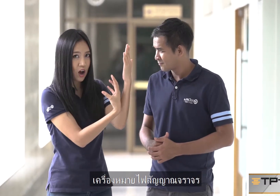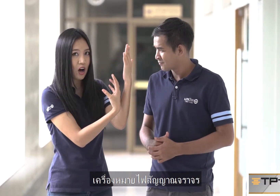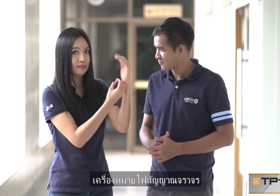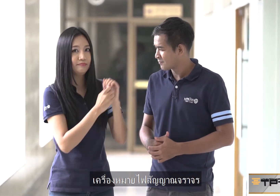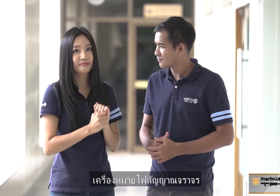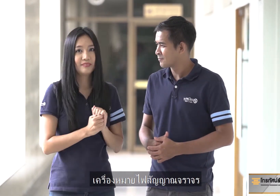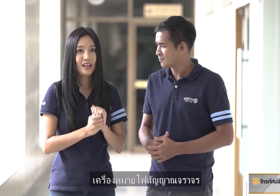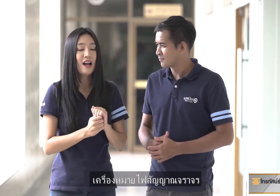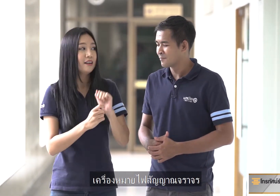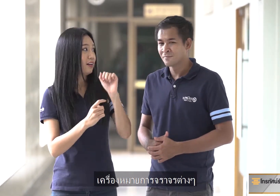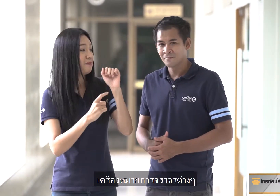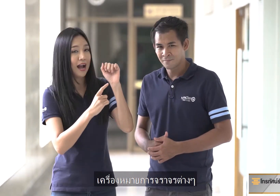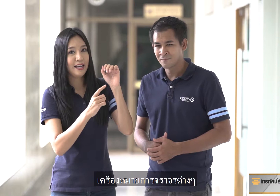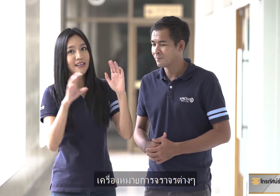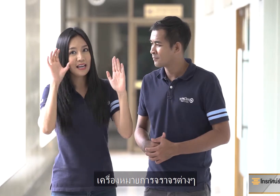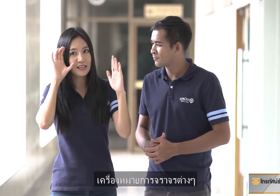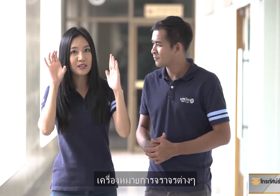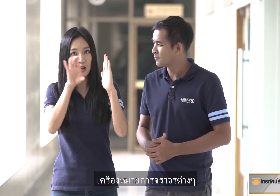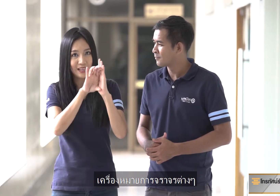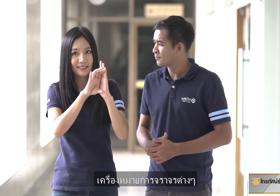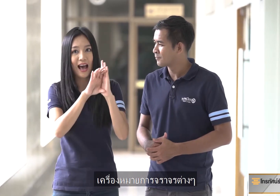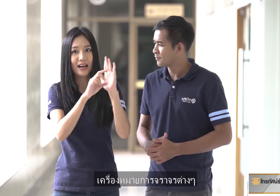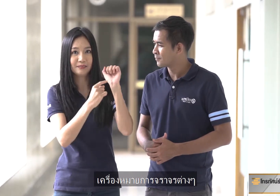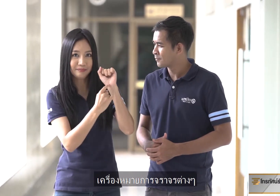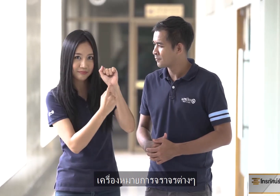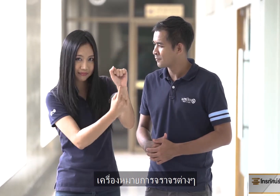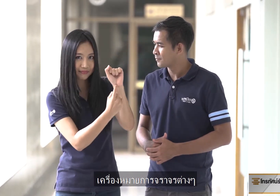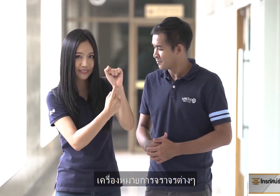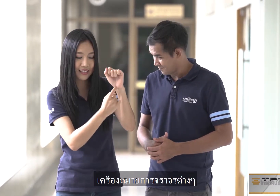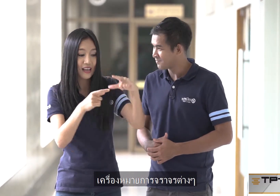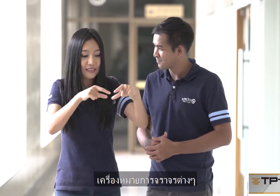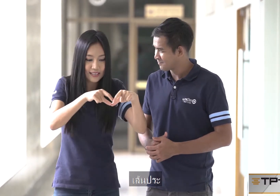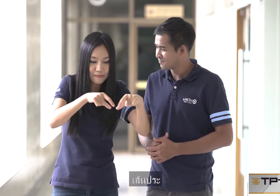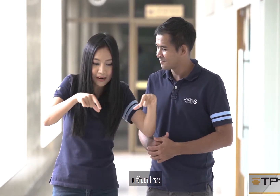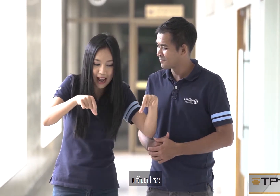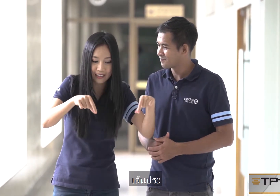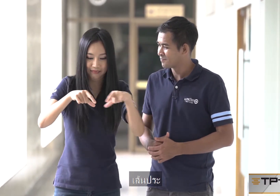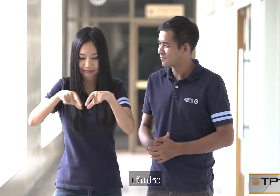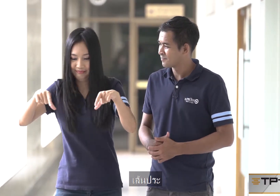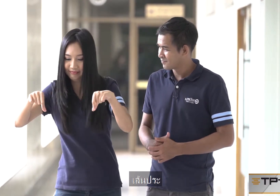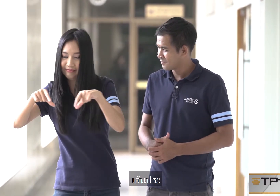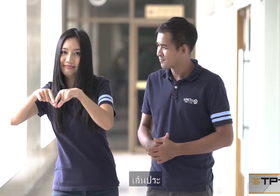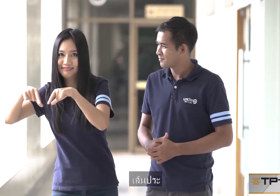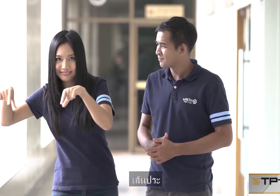จราจรเครื่องหมายการจราจรต่างๆเส้นประ